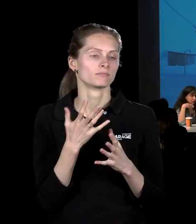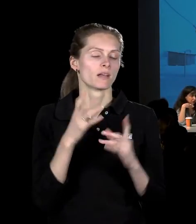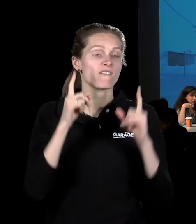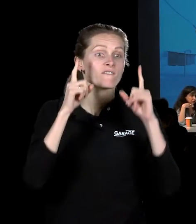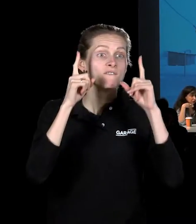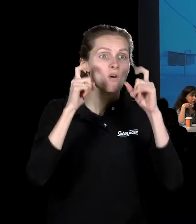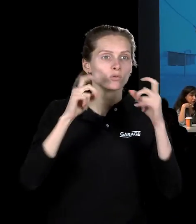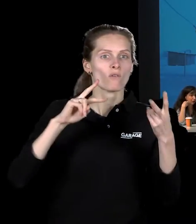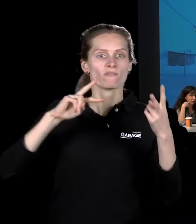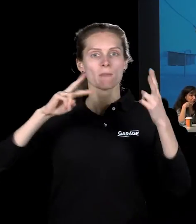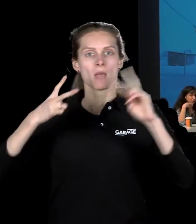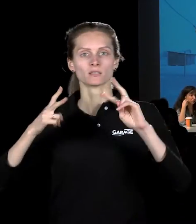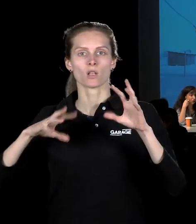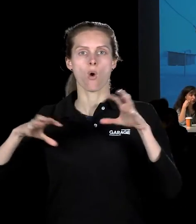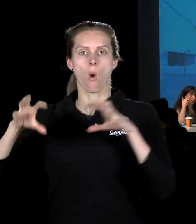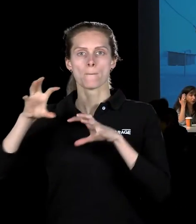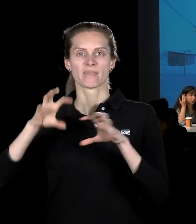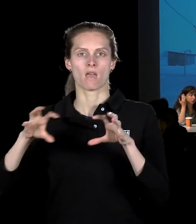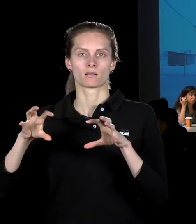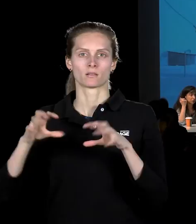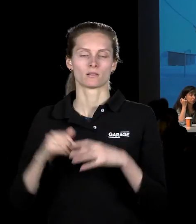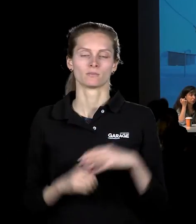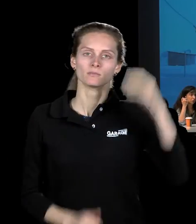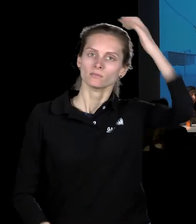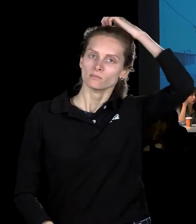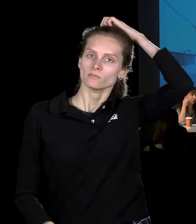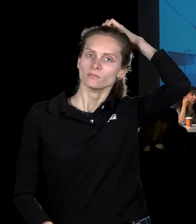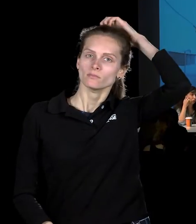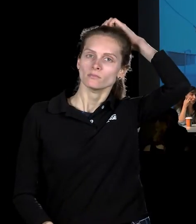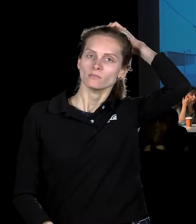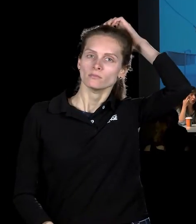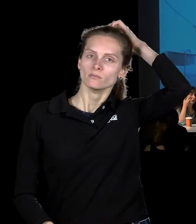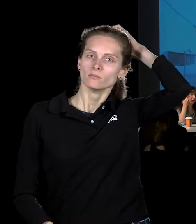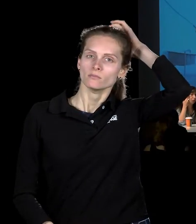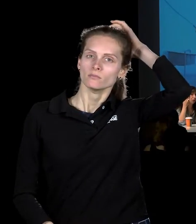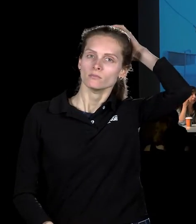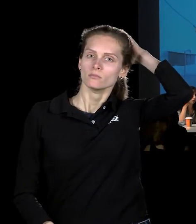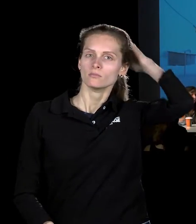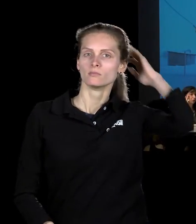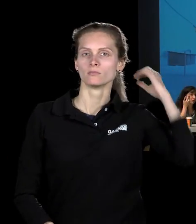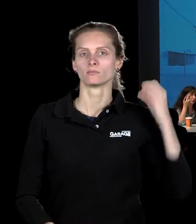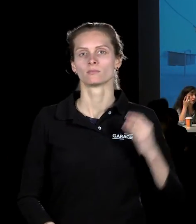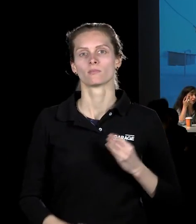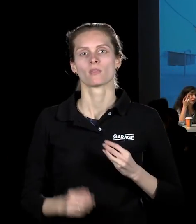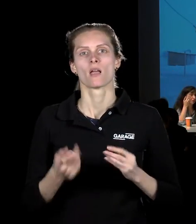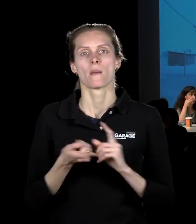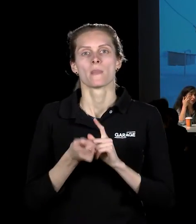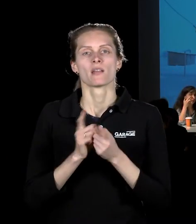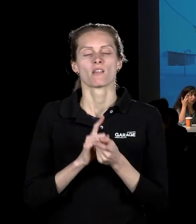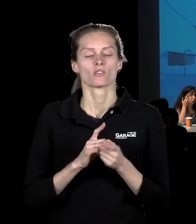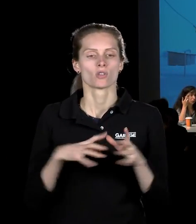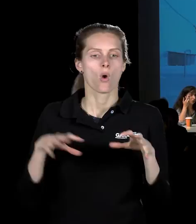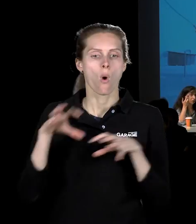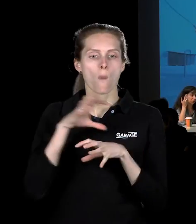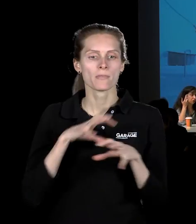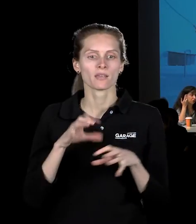заменой объекта, фотография является как бы своего рода тем, что превращает этот объект в ready-made. Все